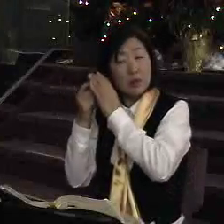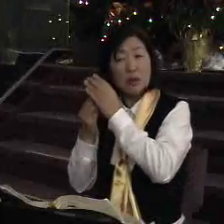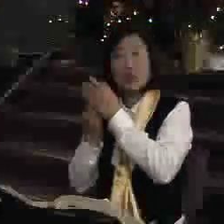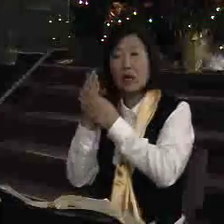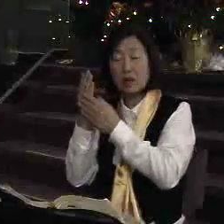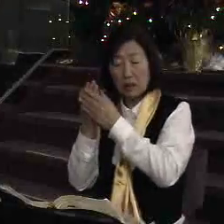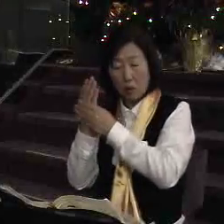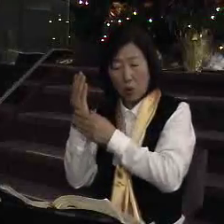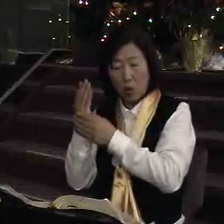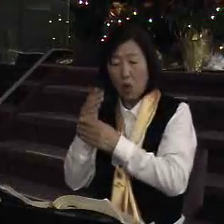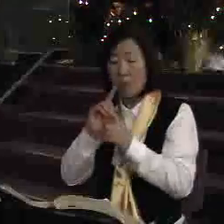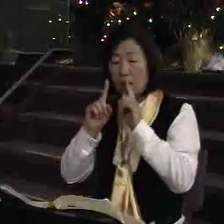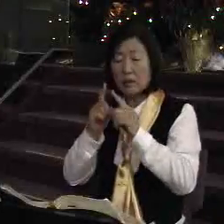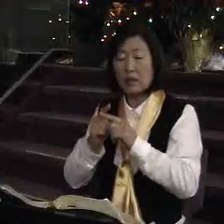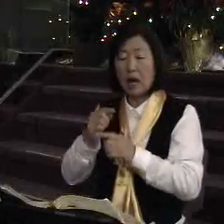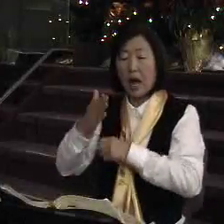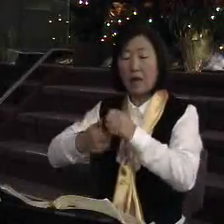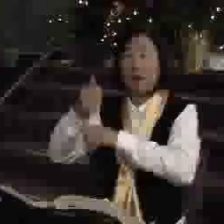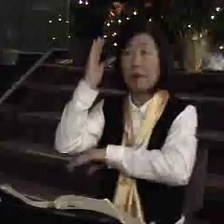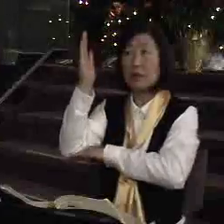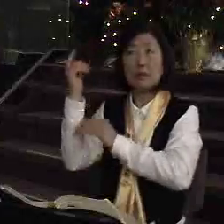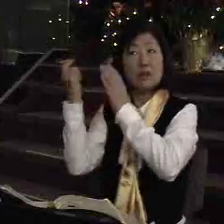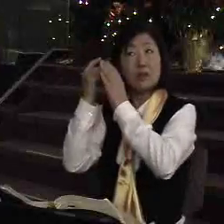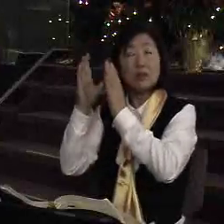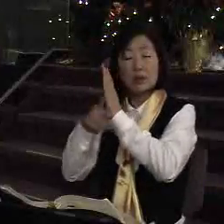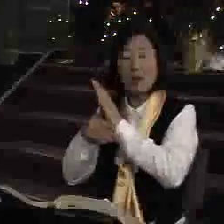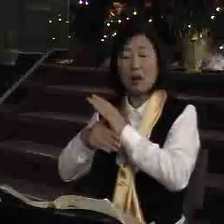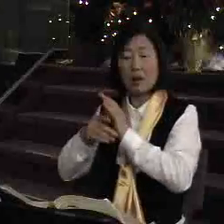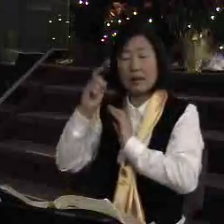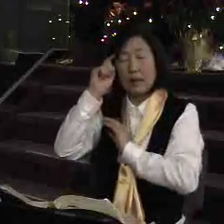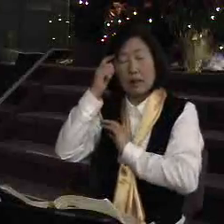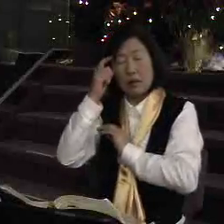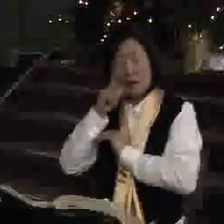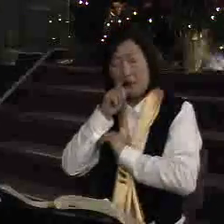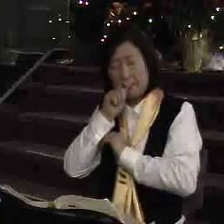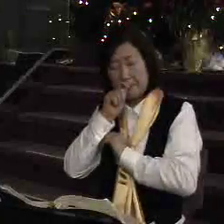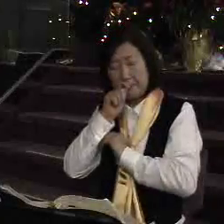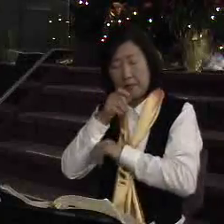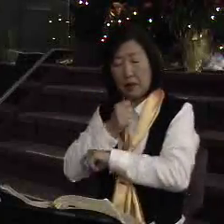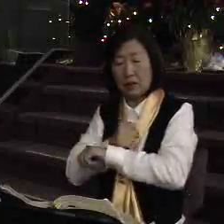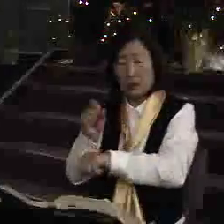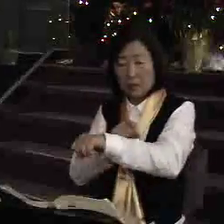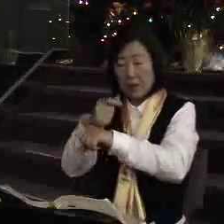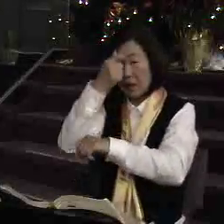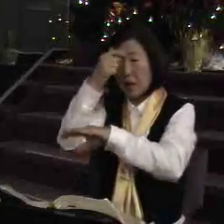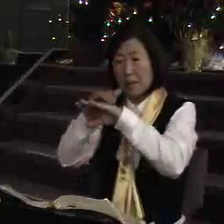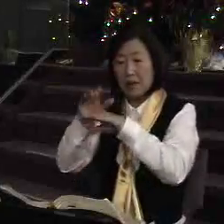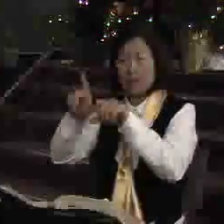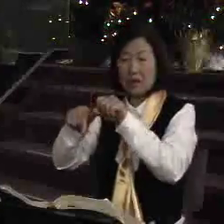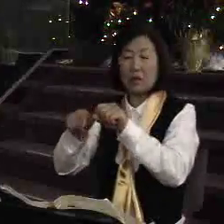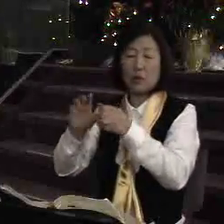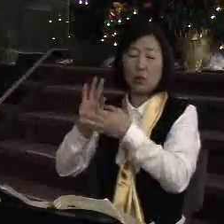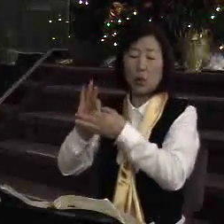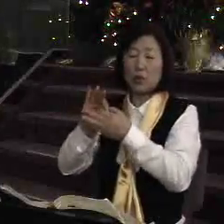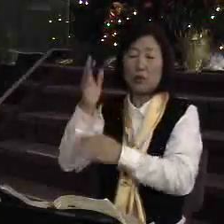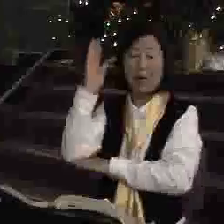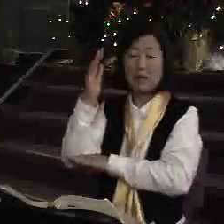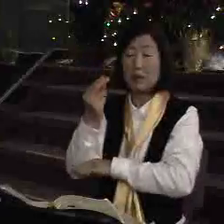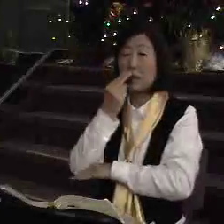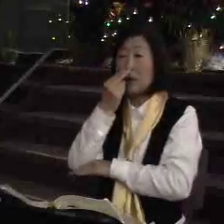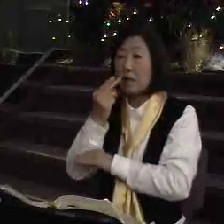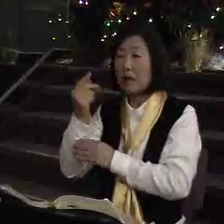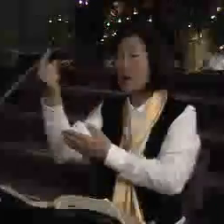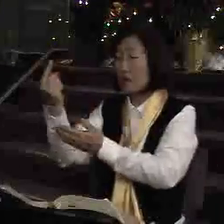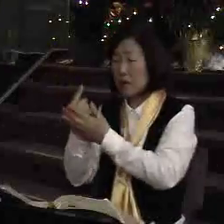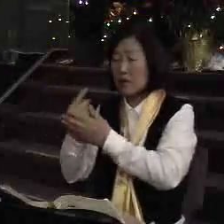나온다고 했습니다. 하나님의 말씀을 들을 때, 말씀을 묵상하고 특별히 이제 예배 시간을 통해서 말씀이 성령의 그